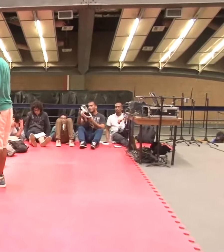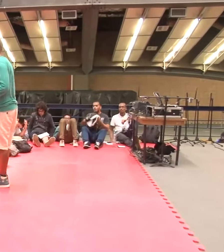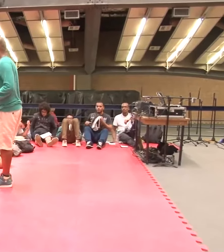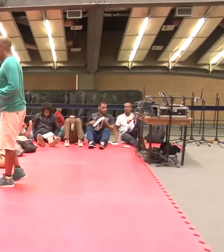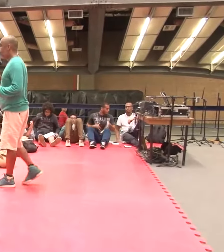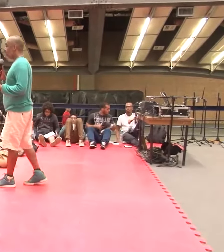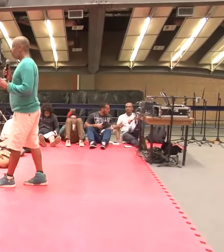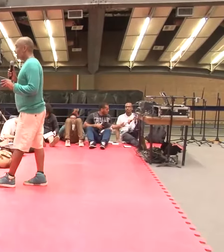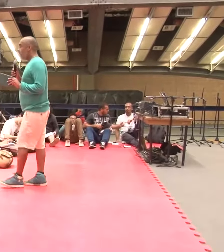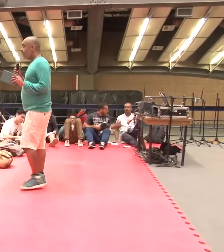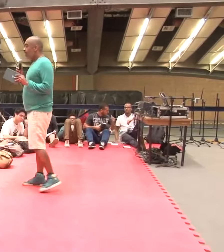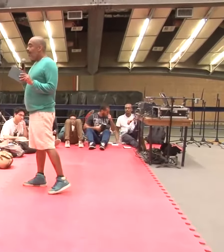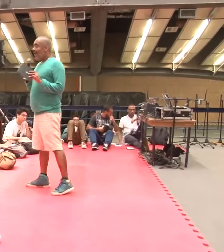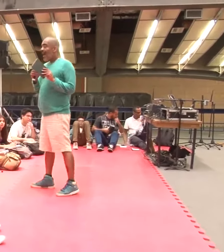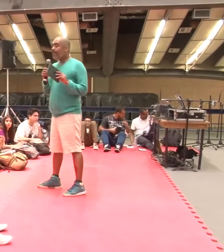visual.